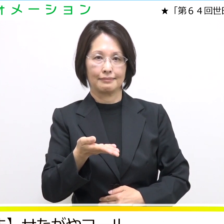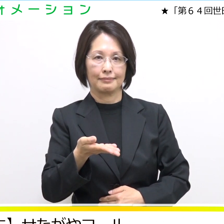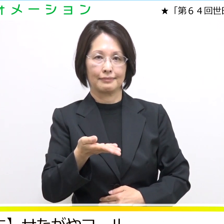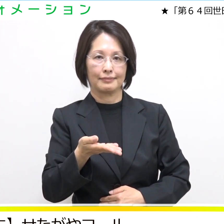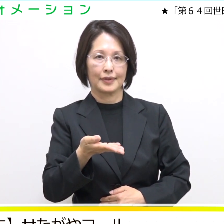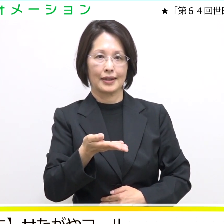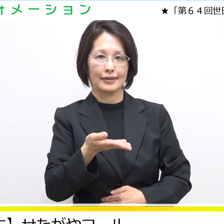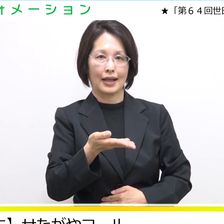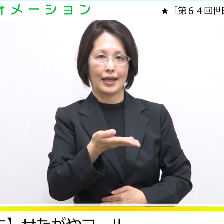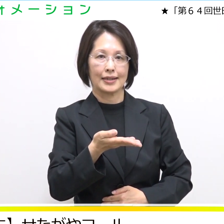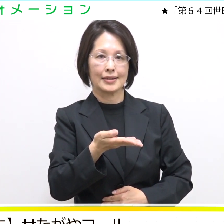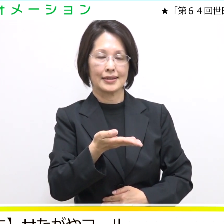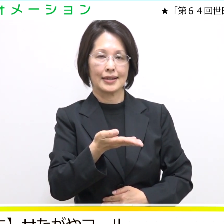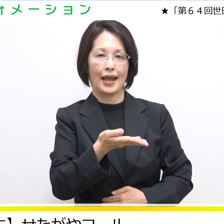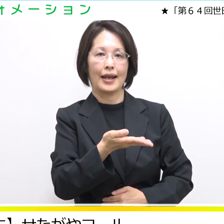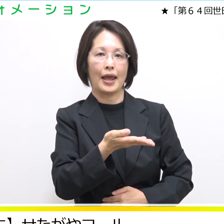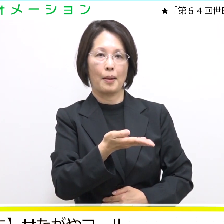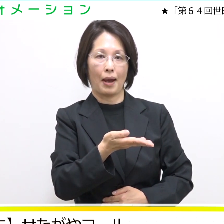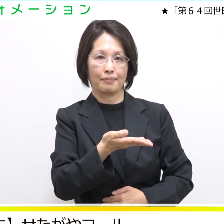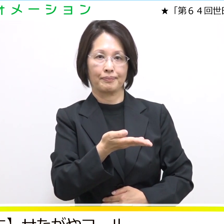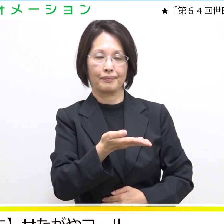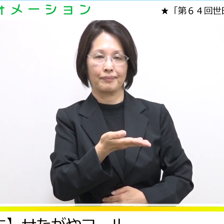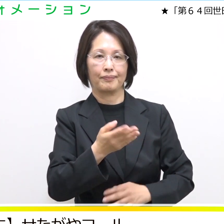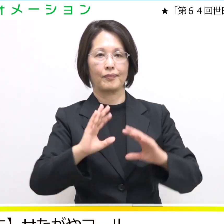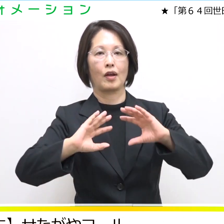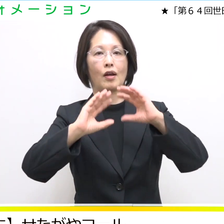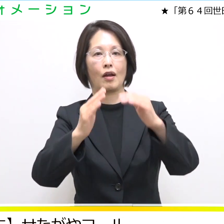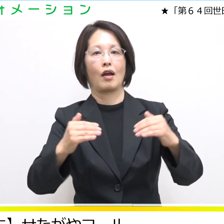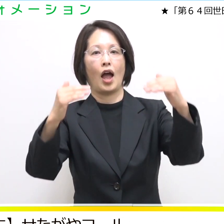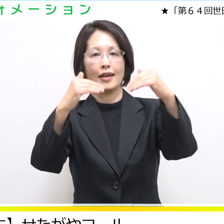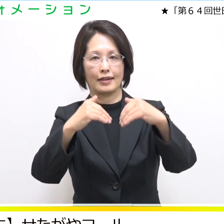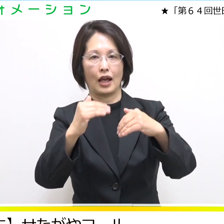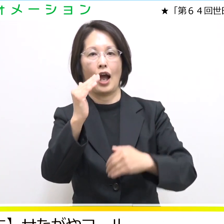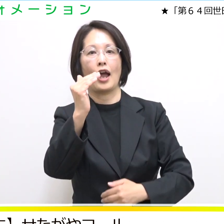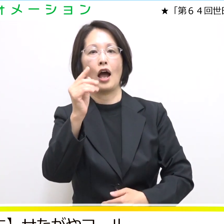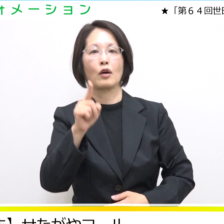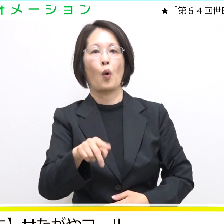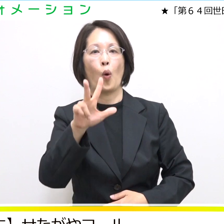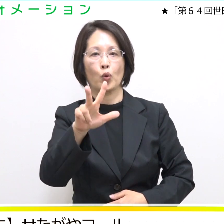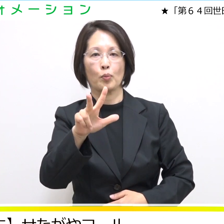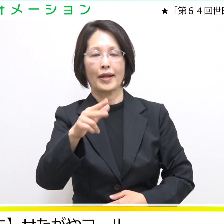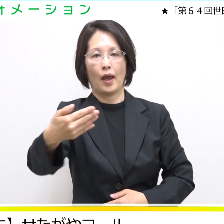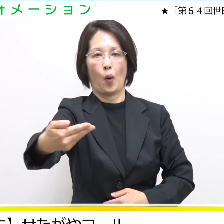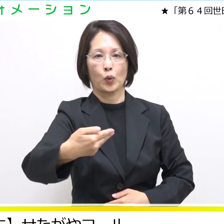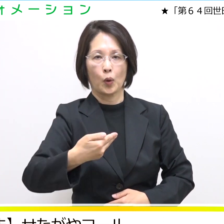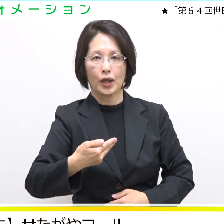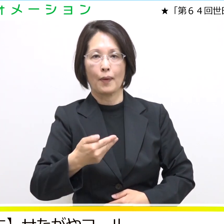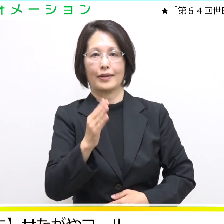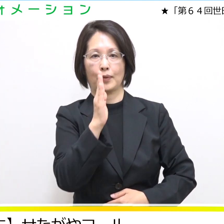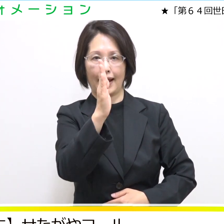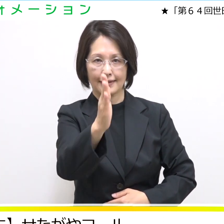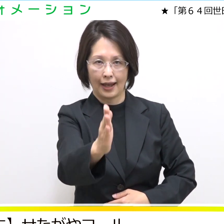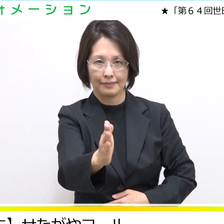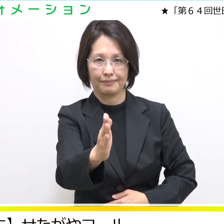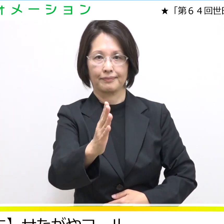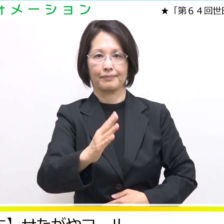54323100番世田谷コールまでお問い合わせ